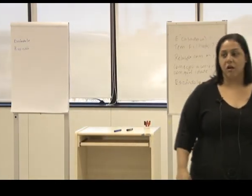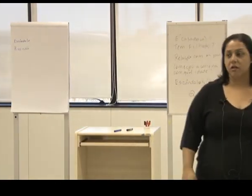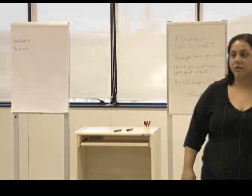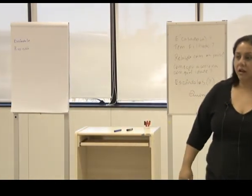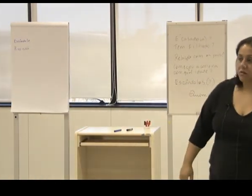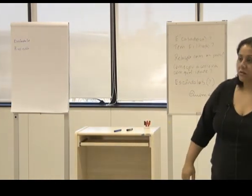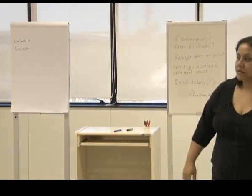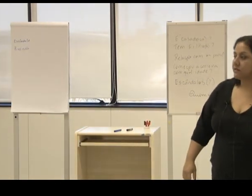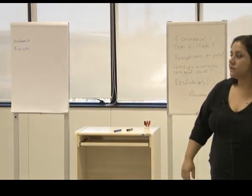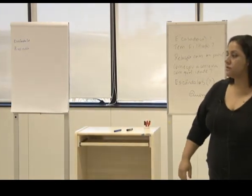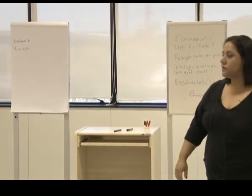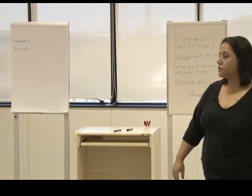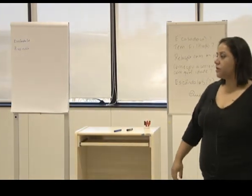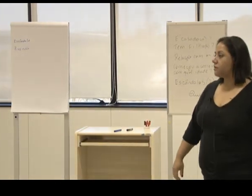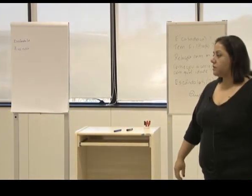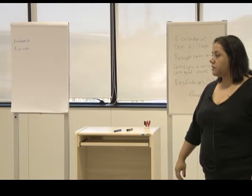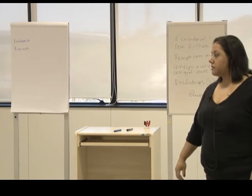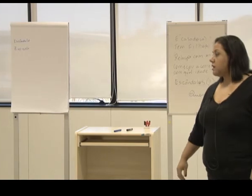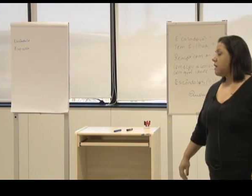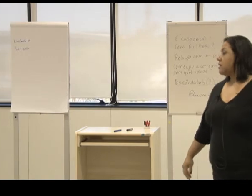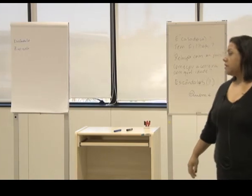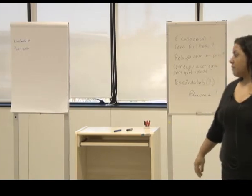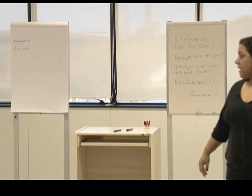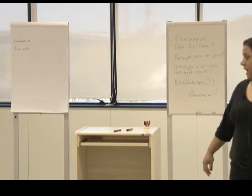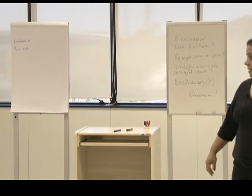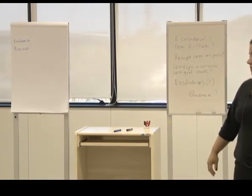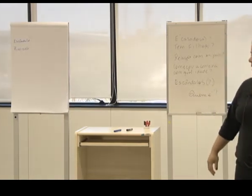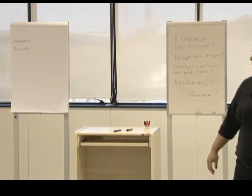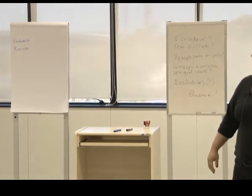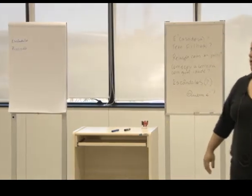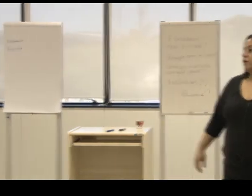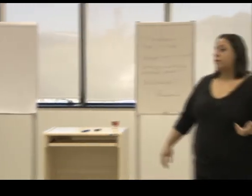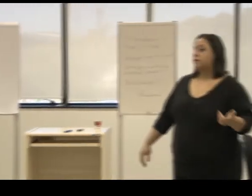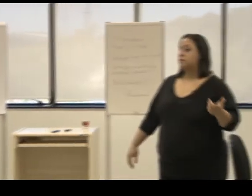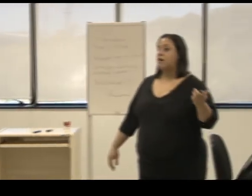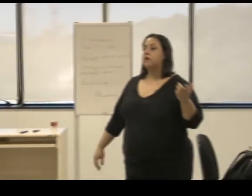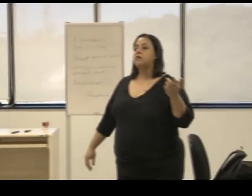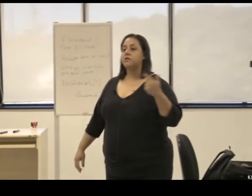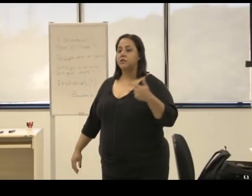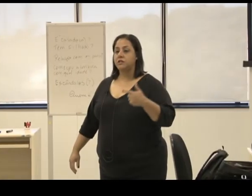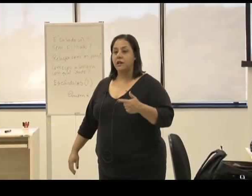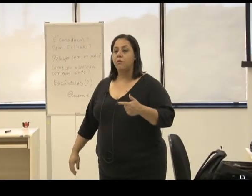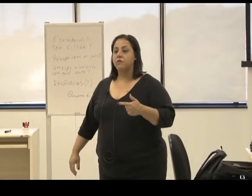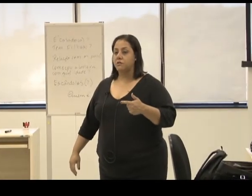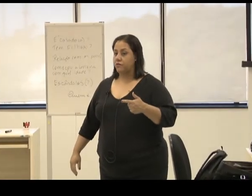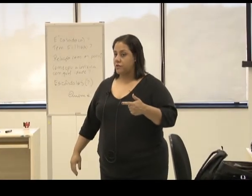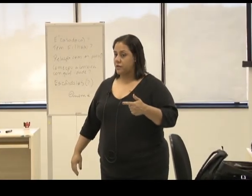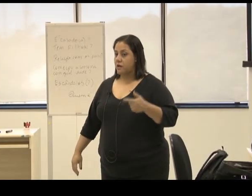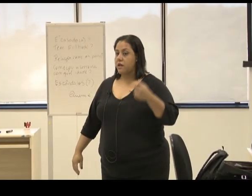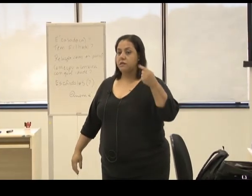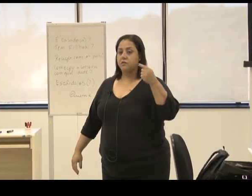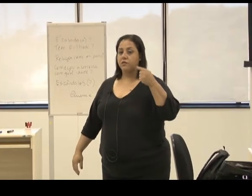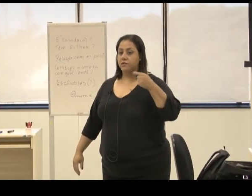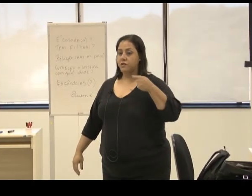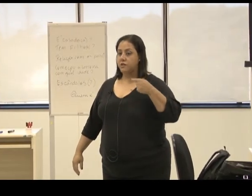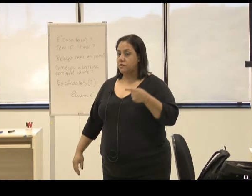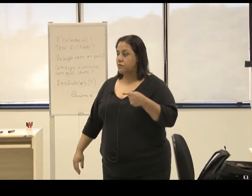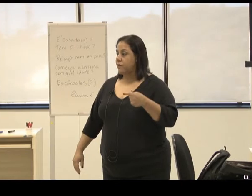elas vão ser esse exercício para vocês trabalharem. Então, na próxima aula, vocês já sabem o que vocês vão fazer. Vocês vão fazer um exercício mental